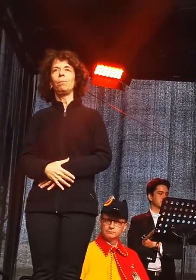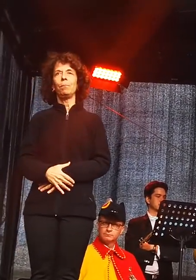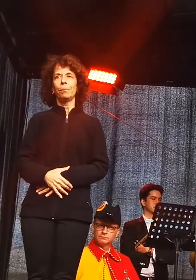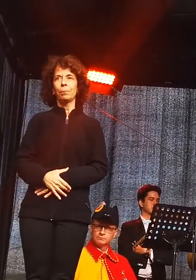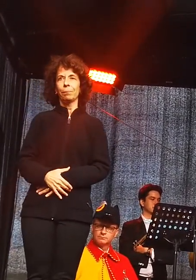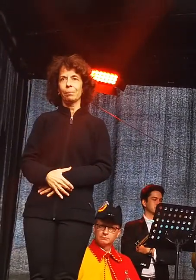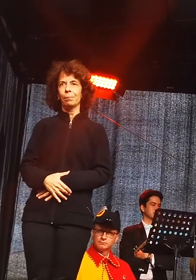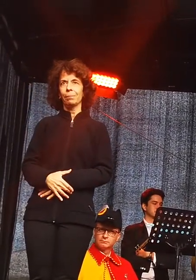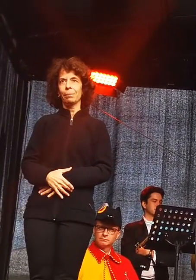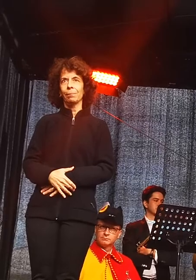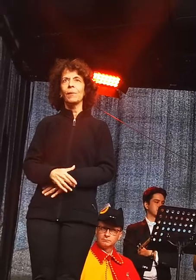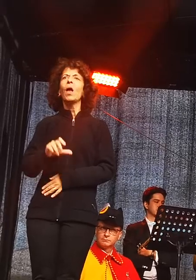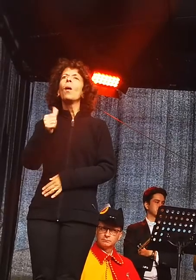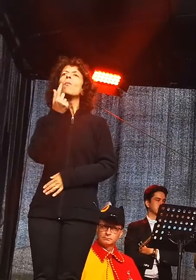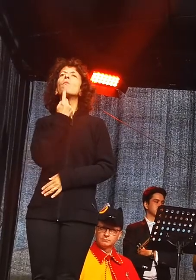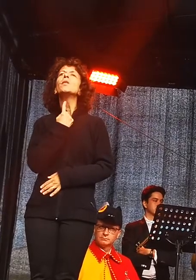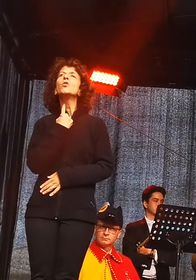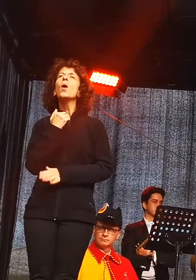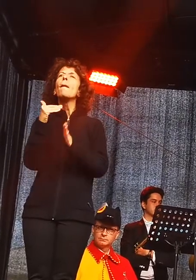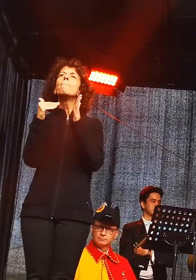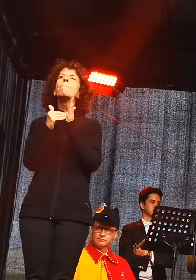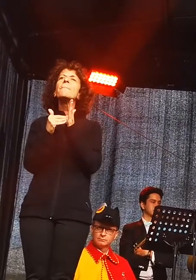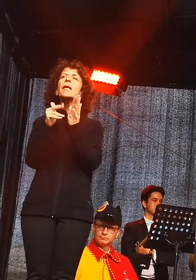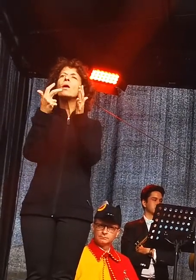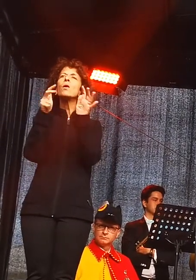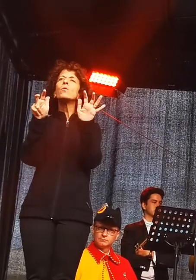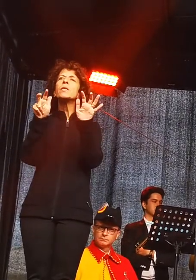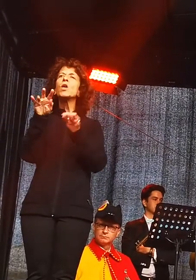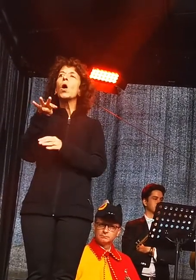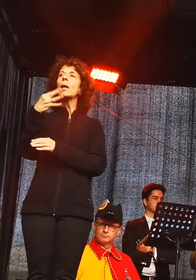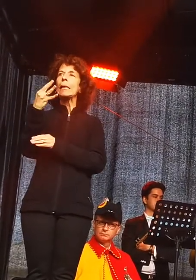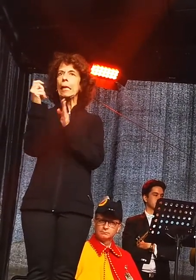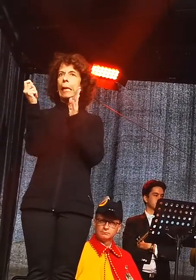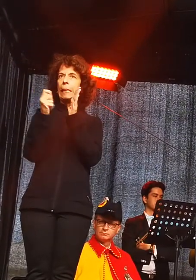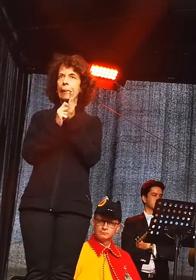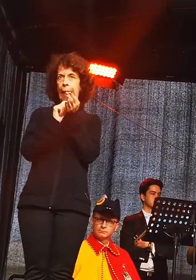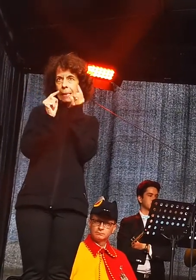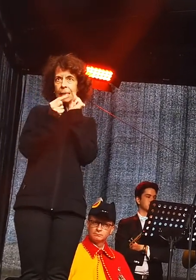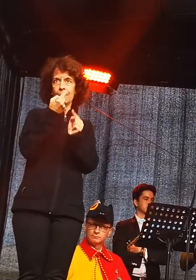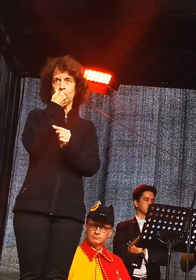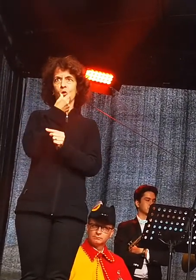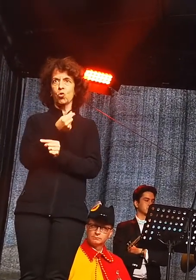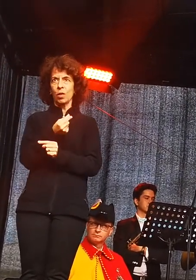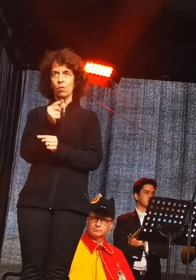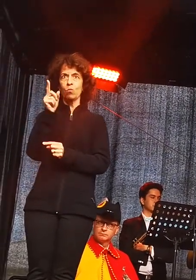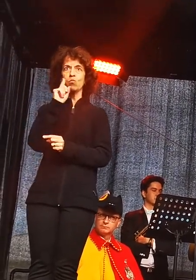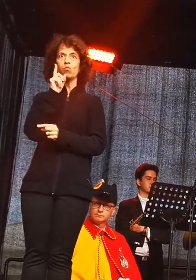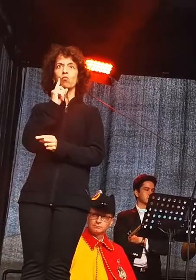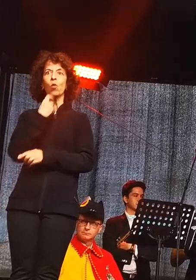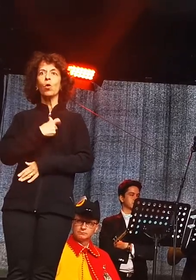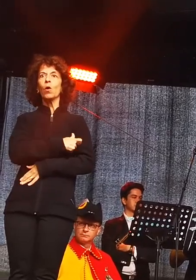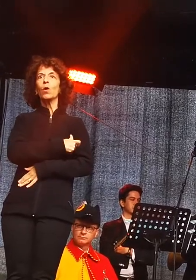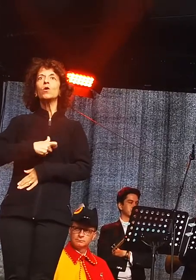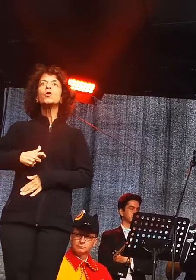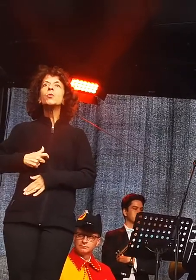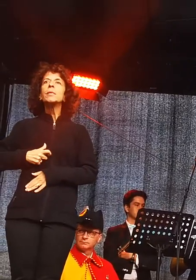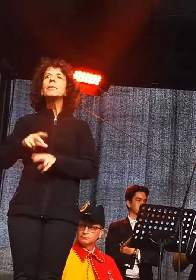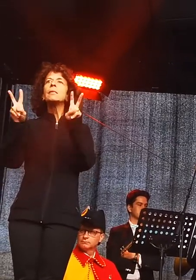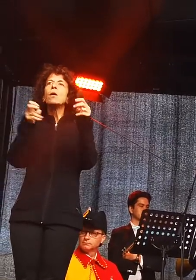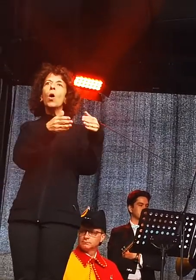Aspect historique, 1er juin 1814. Une date importante pour Genève, cette fois, c'est l'arrivée des Suisses au